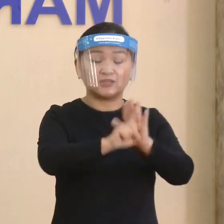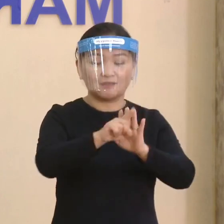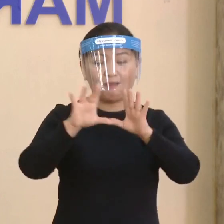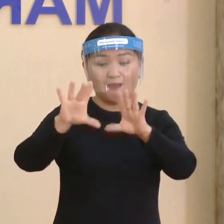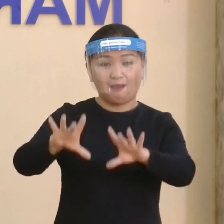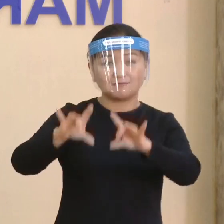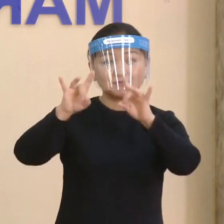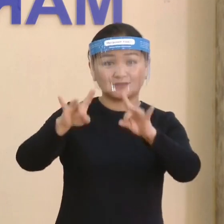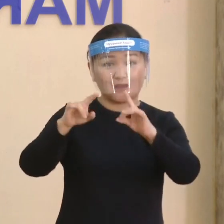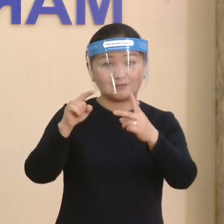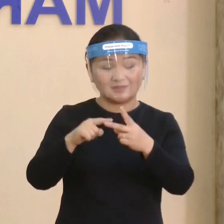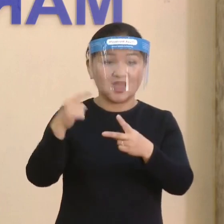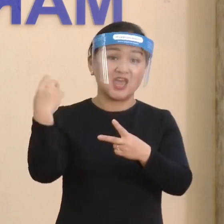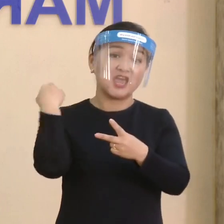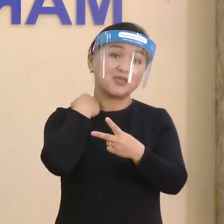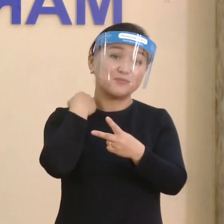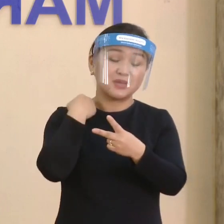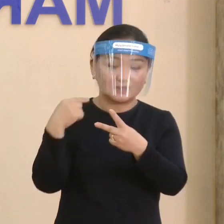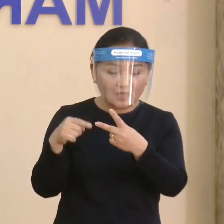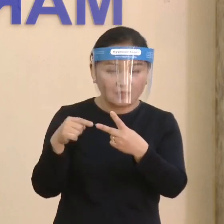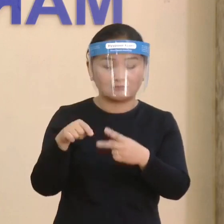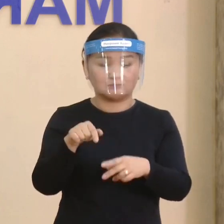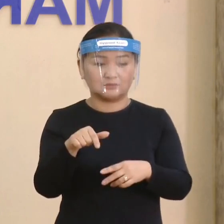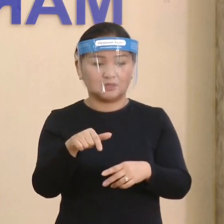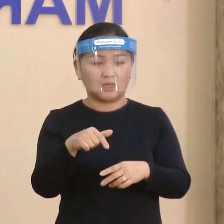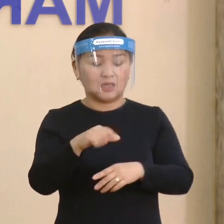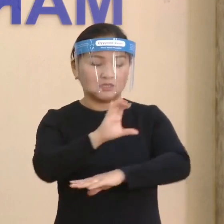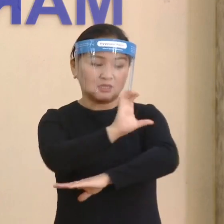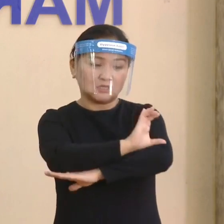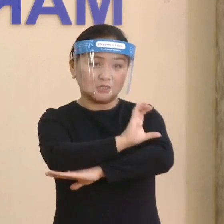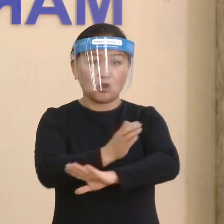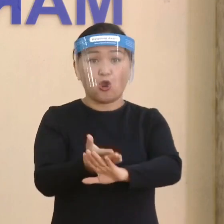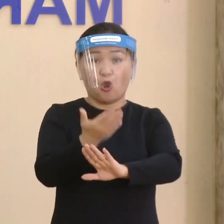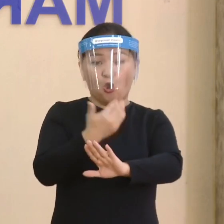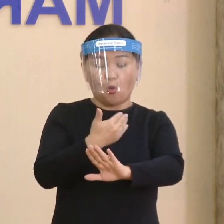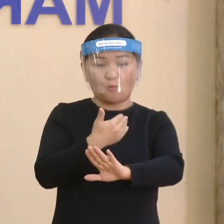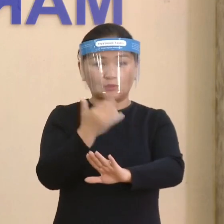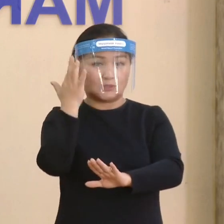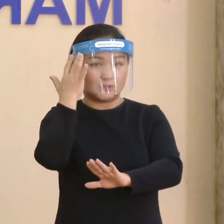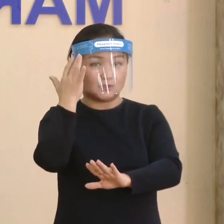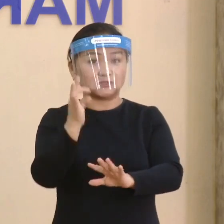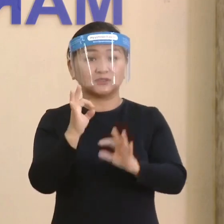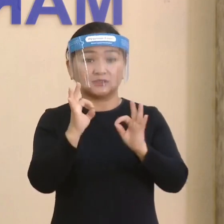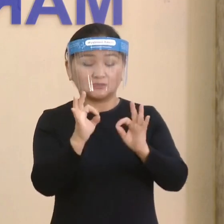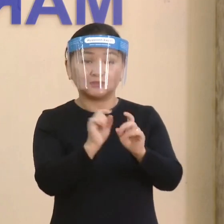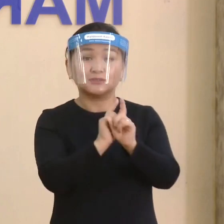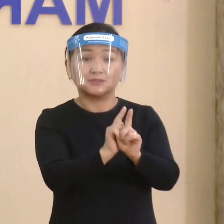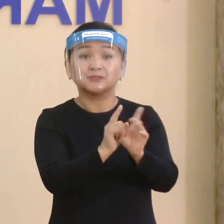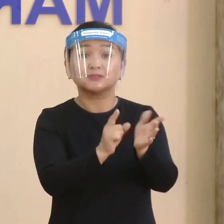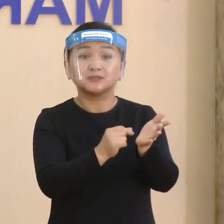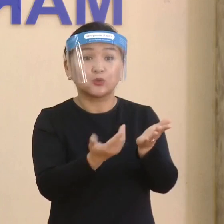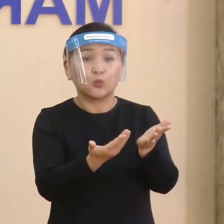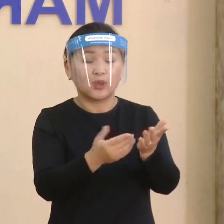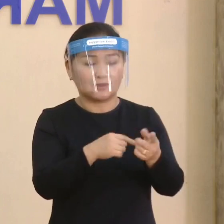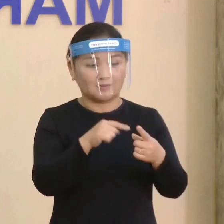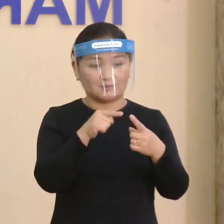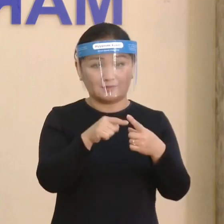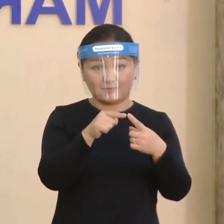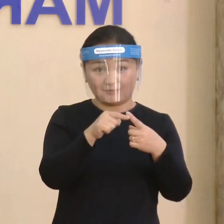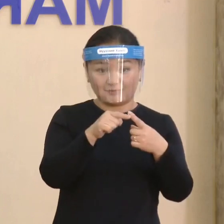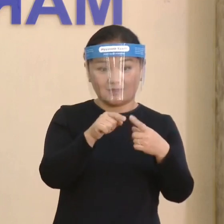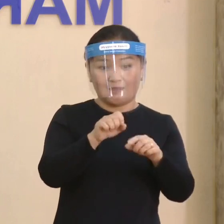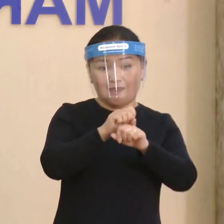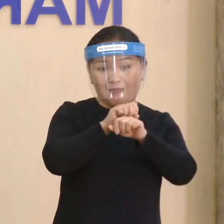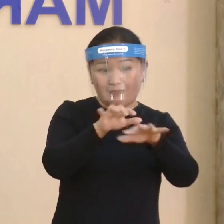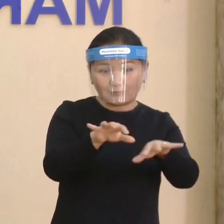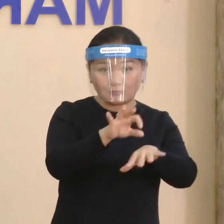эрдэмтдүүд бол сургууль хичээл эхлэхийн өмнө дараах одоо арга хэмжээг авах нь зүйтэй гэсэн ийм зөвлөмжийг гаргасан байна. Үүн 1-дугаарт нь халдвартай тохиолдлыг